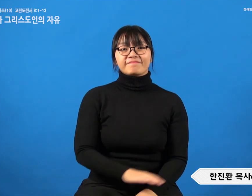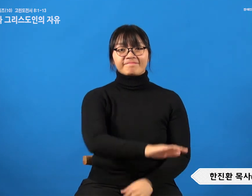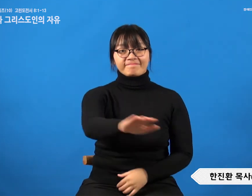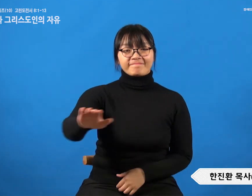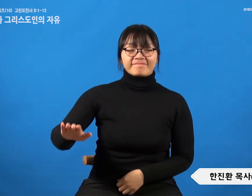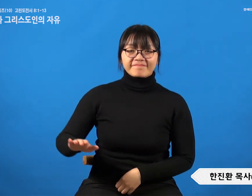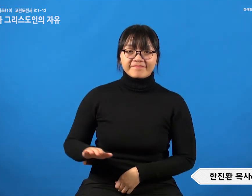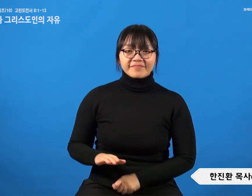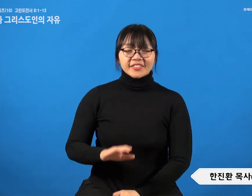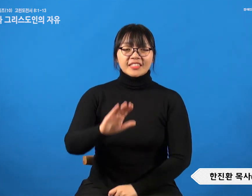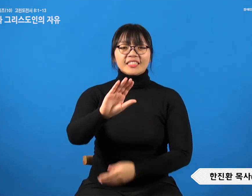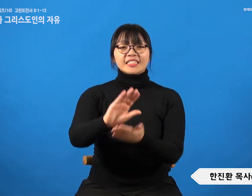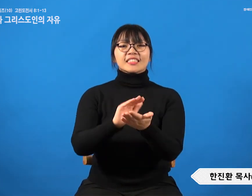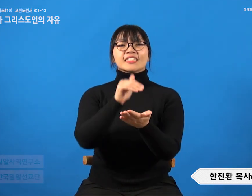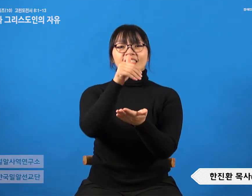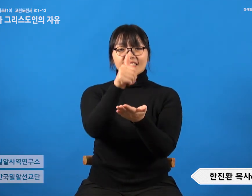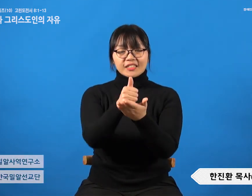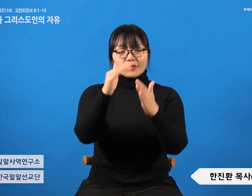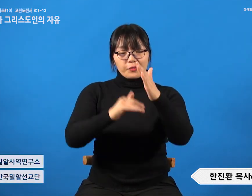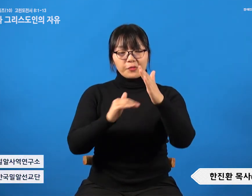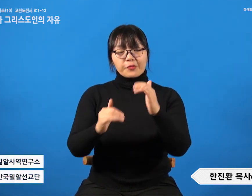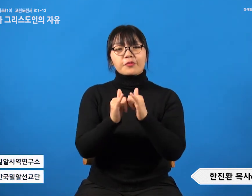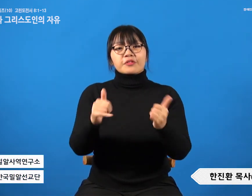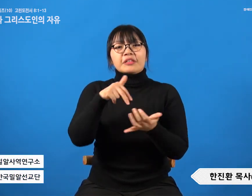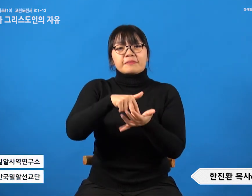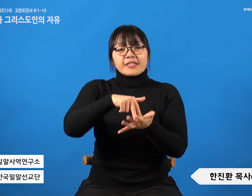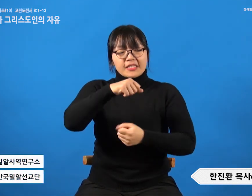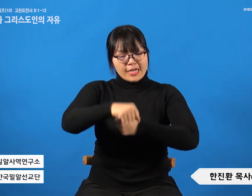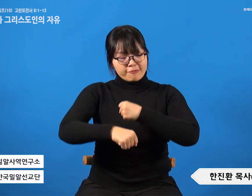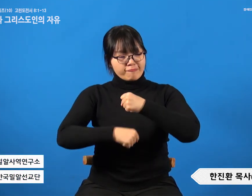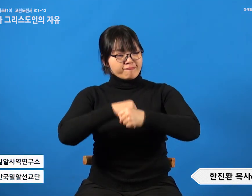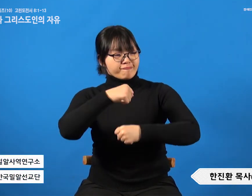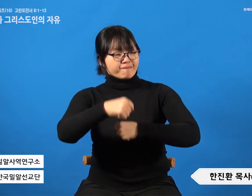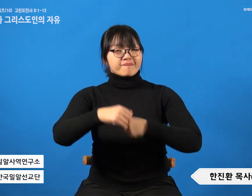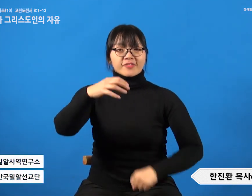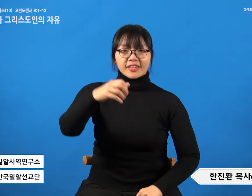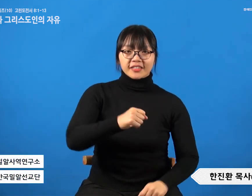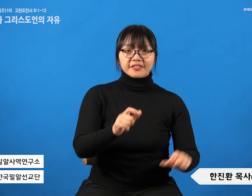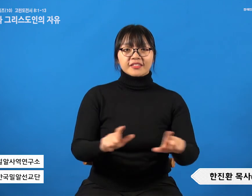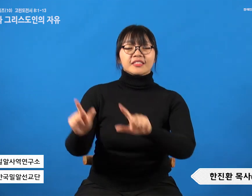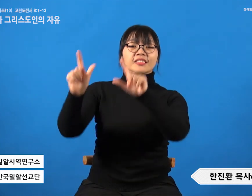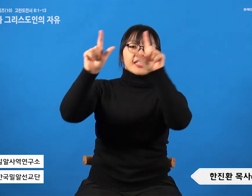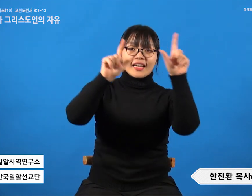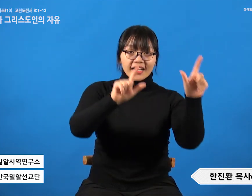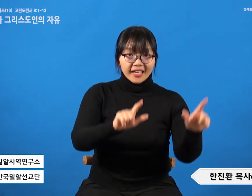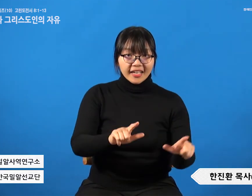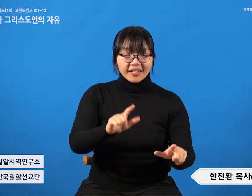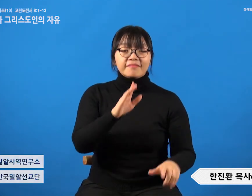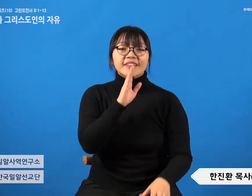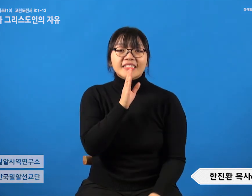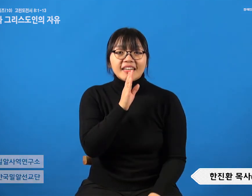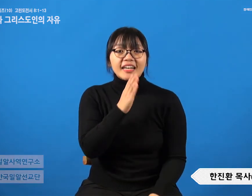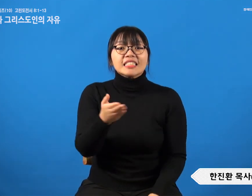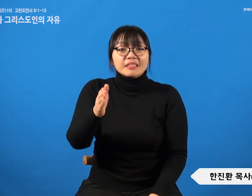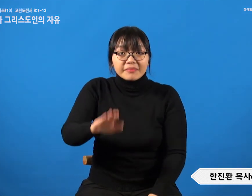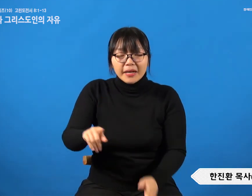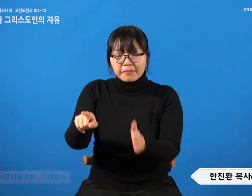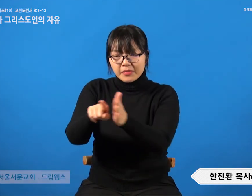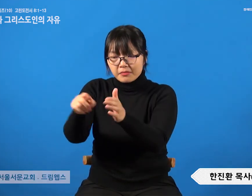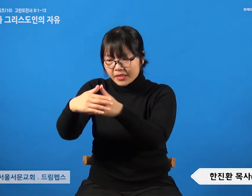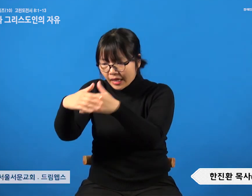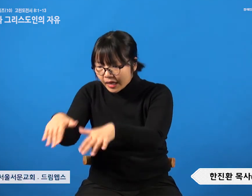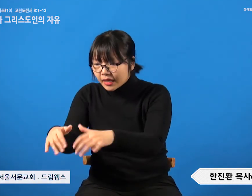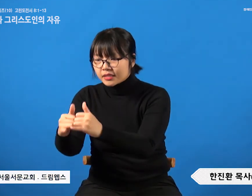우리 모두가 그리스도인의 자유를 마음껏 누리면서도 그러나 약한 형제를 위해서는 그 자유를